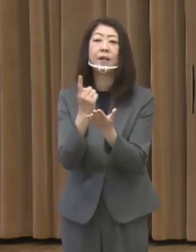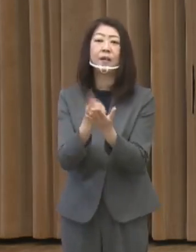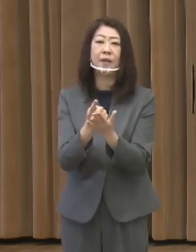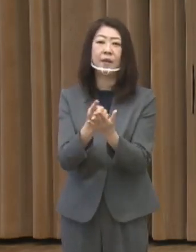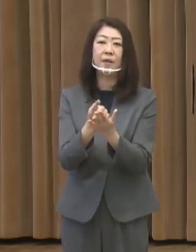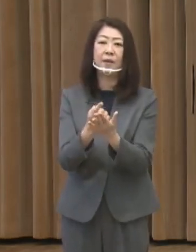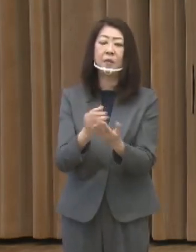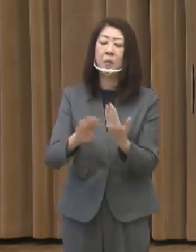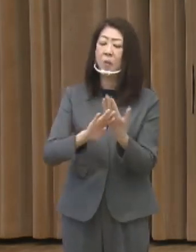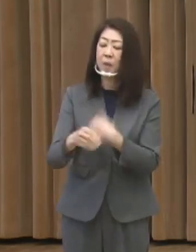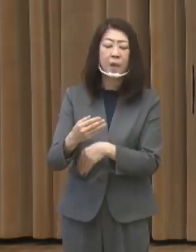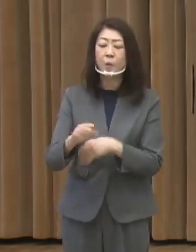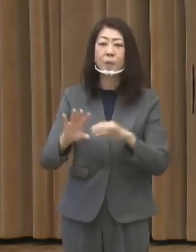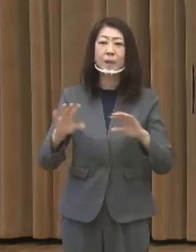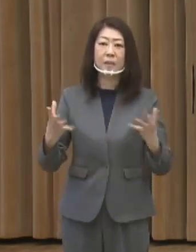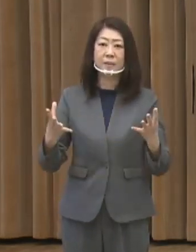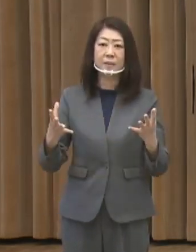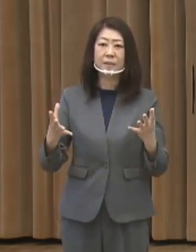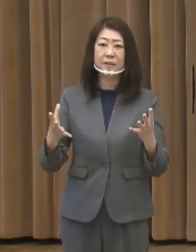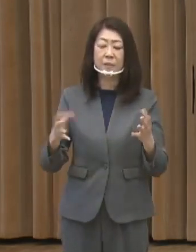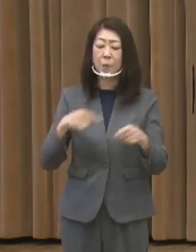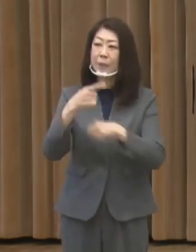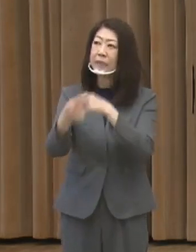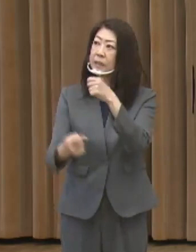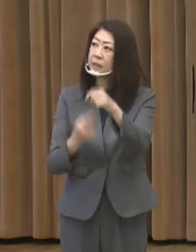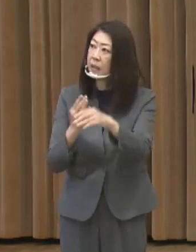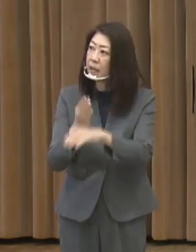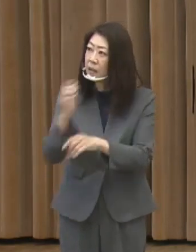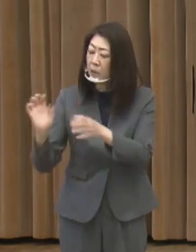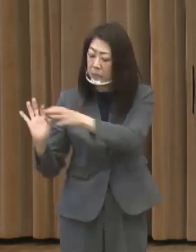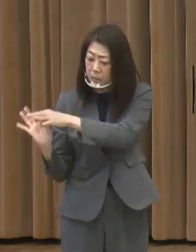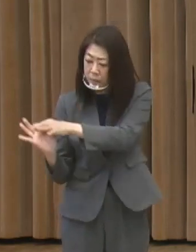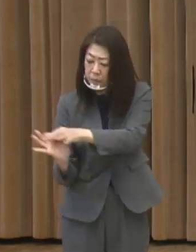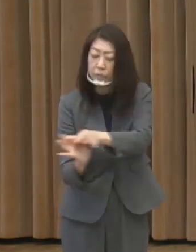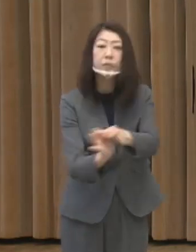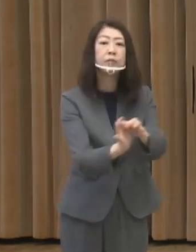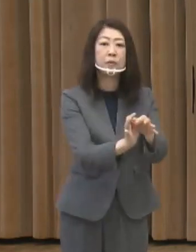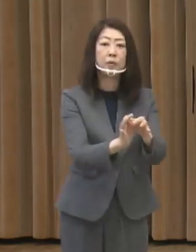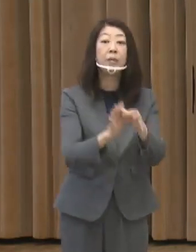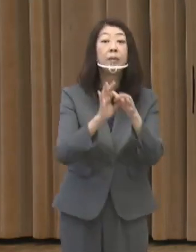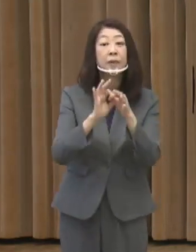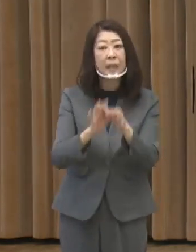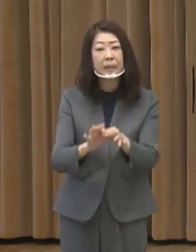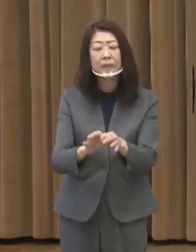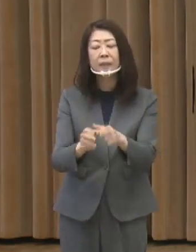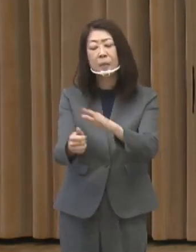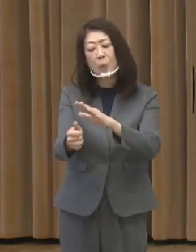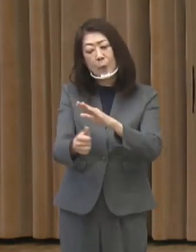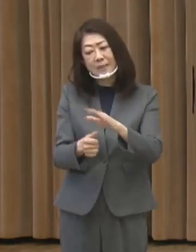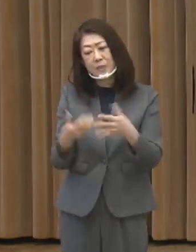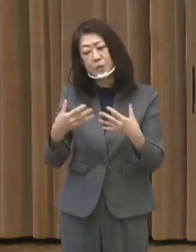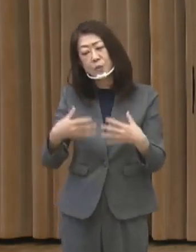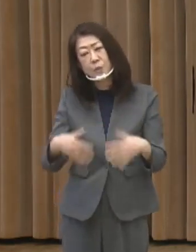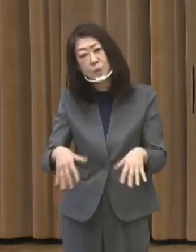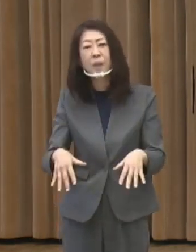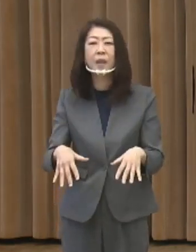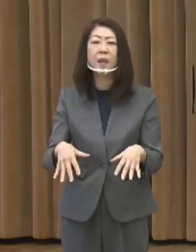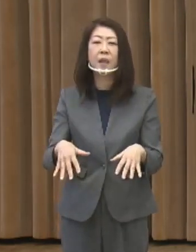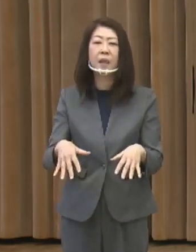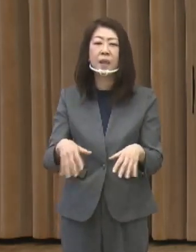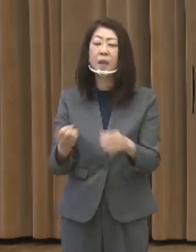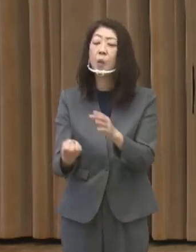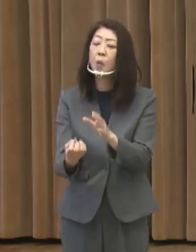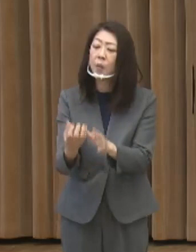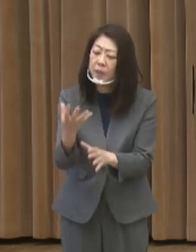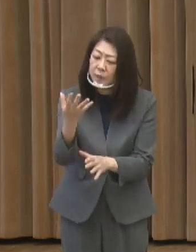んで、いわゆる自粛疲れというんでしょうか、そういったものが生じることは残念ながら理解ができるところ